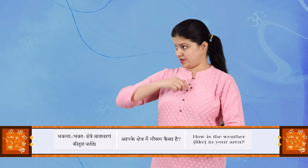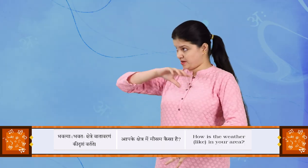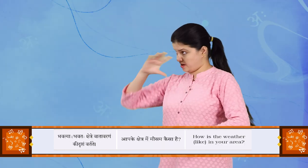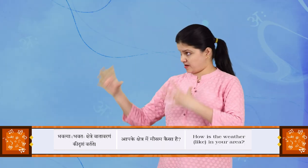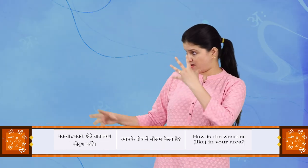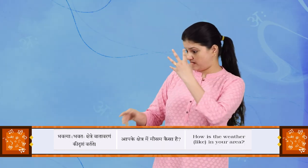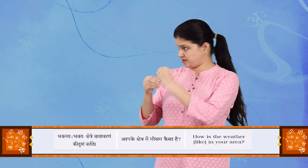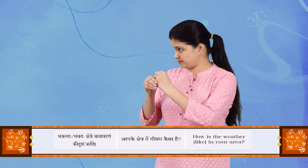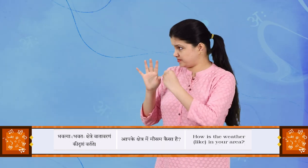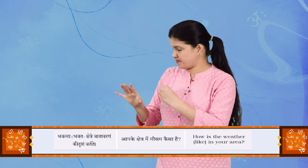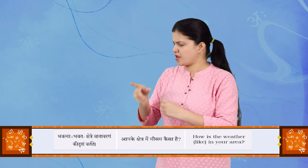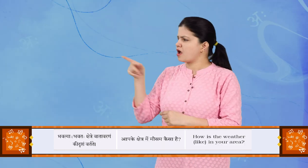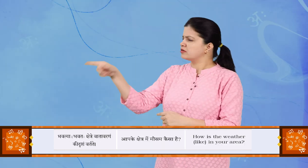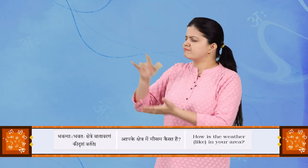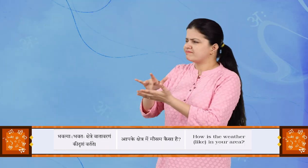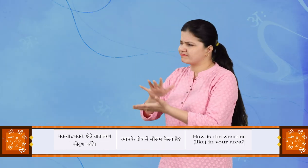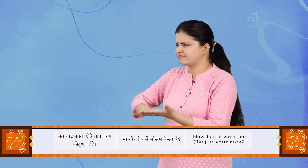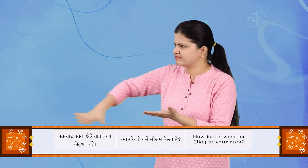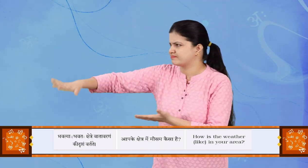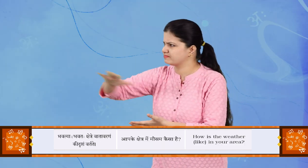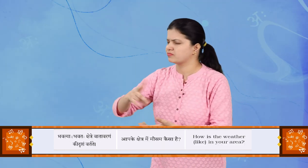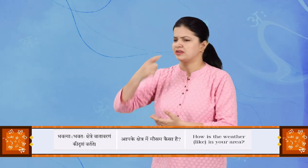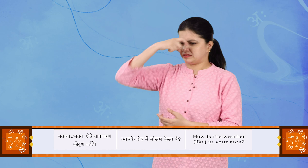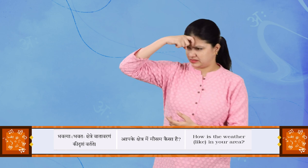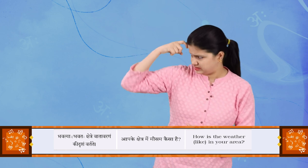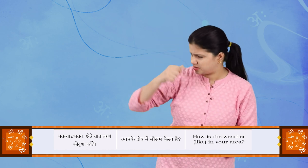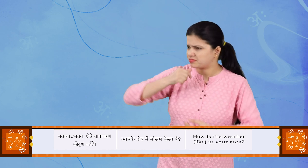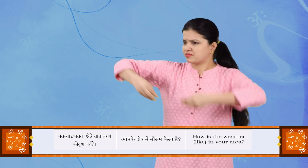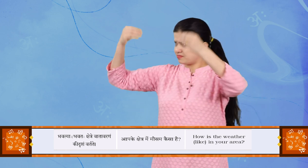को फतेह क्षेत्रे वातावरणम कि दृढ संवर तह